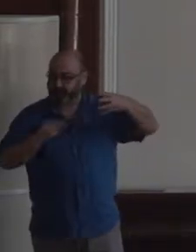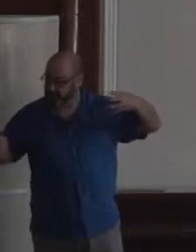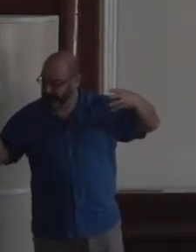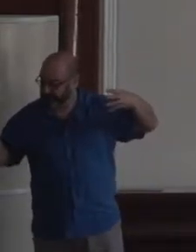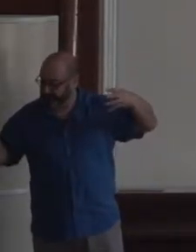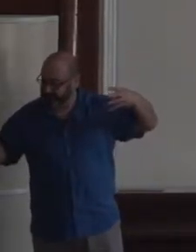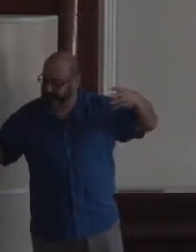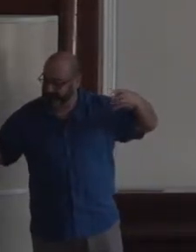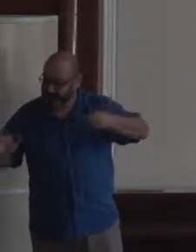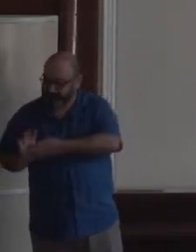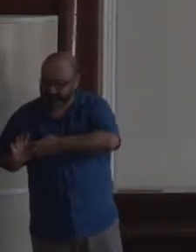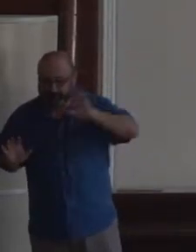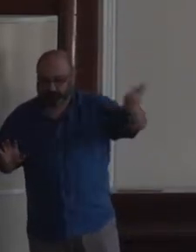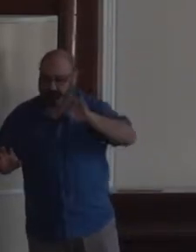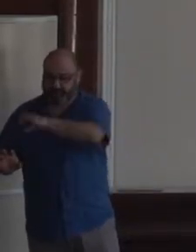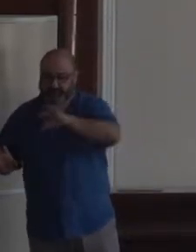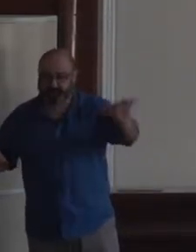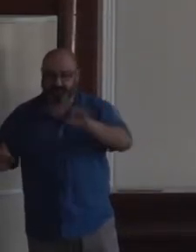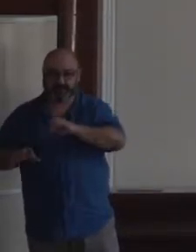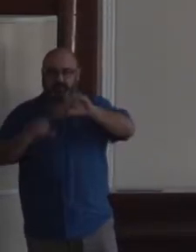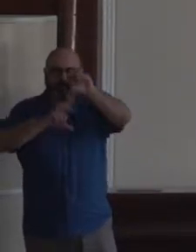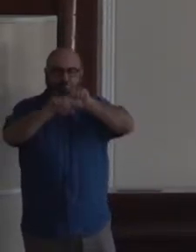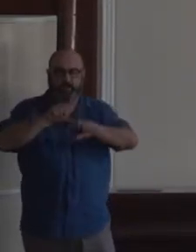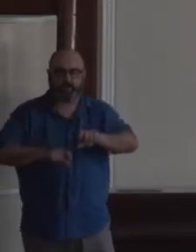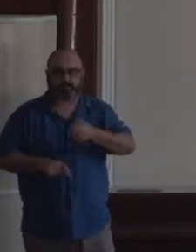besoin. Donc ce côté très modulaire évite le setup